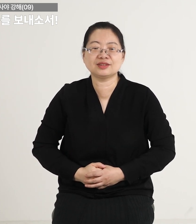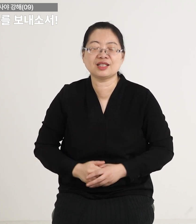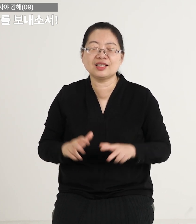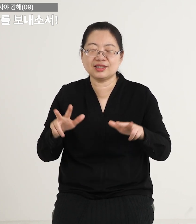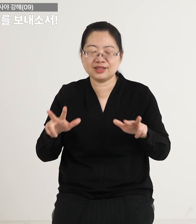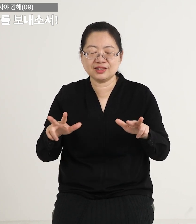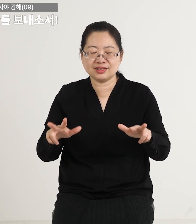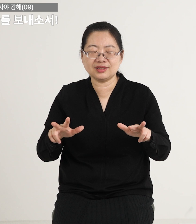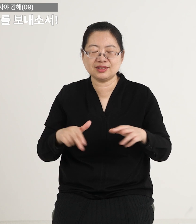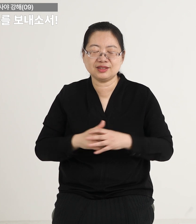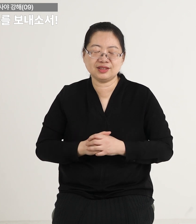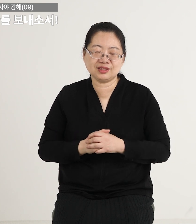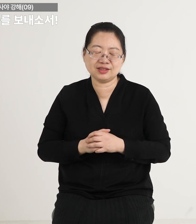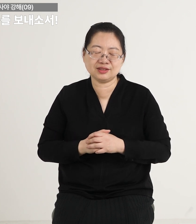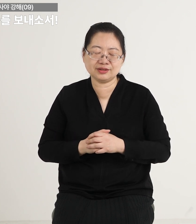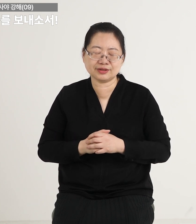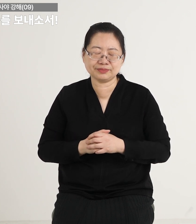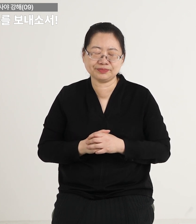지금은